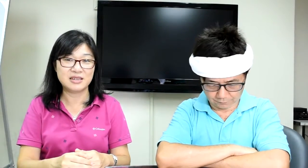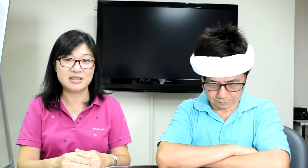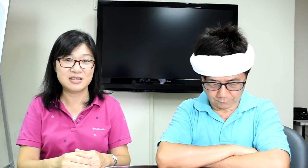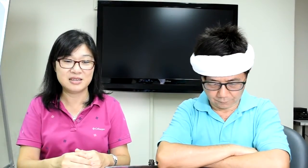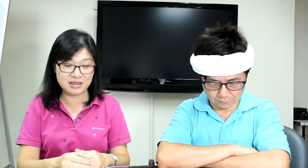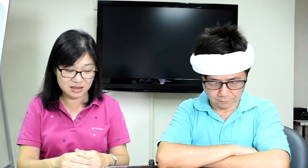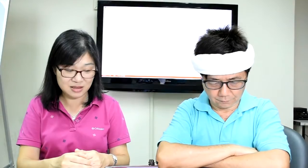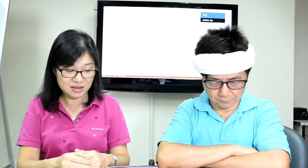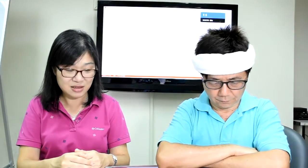是，